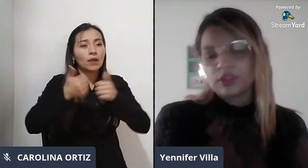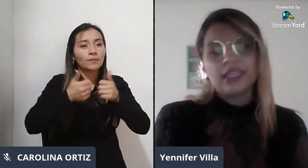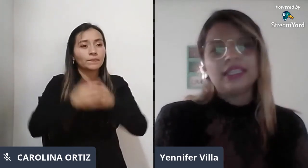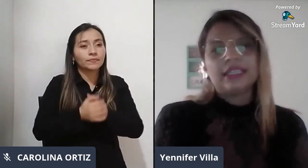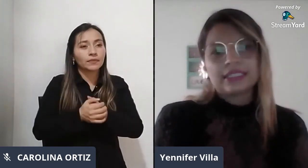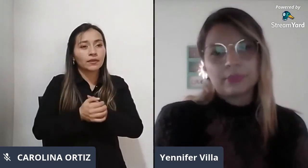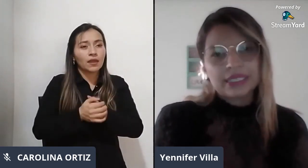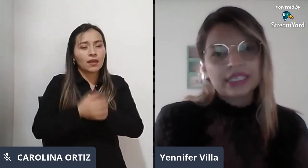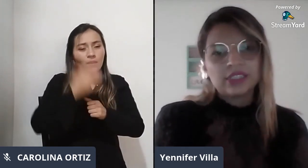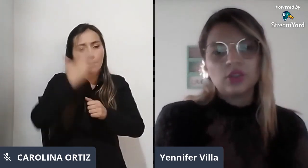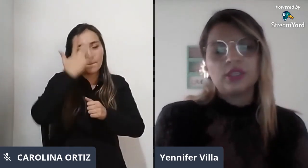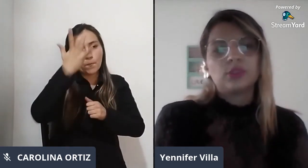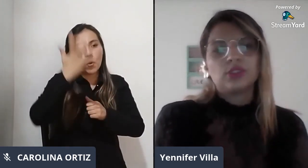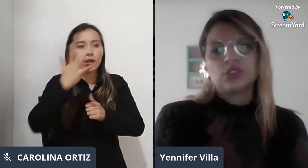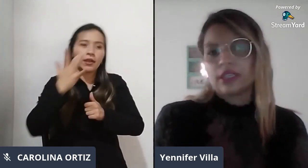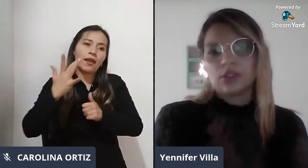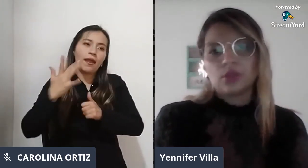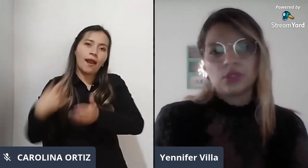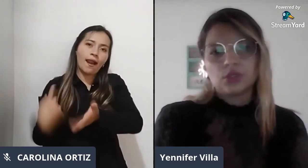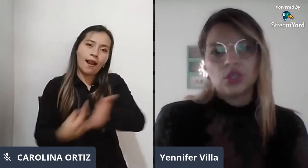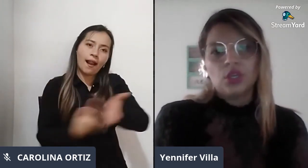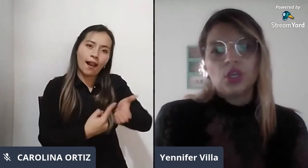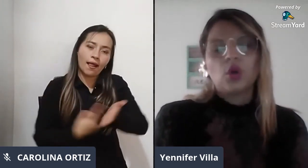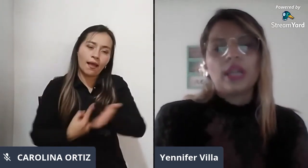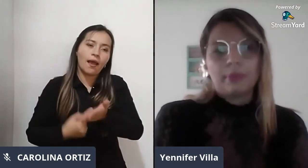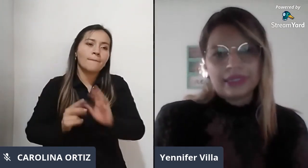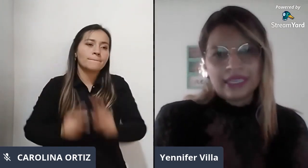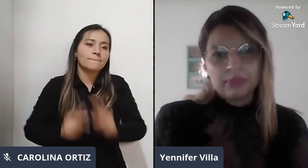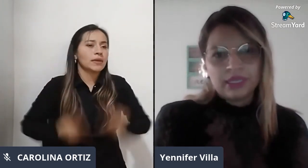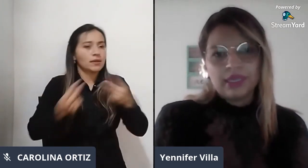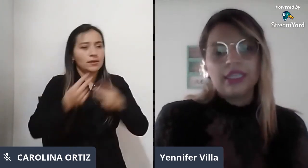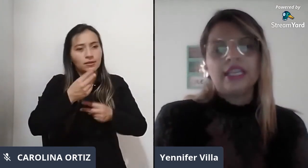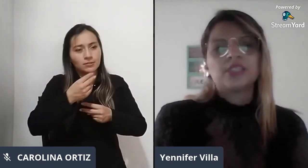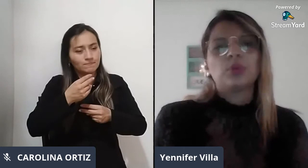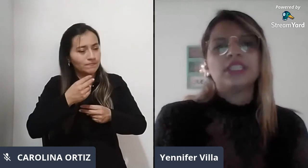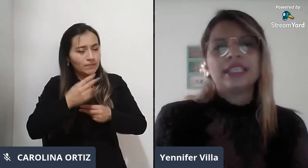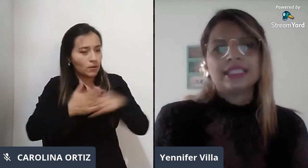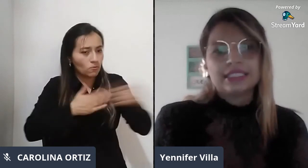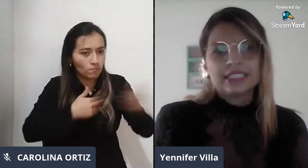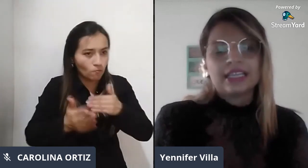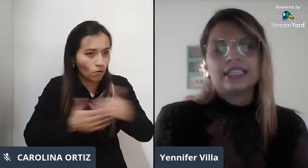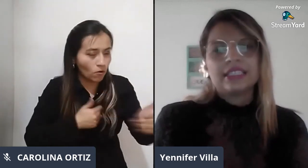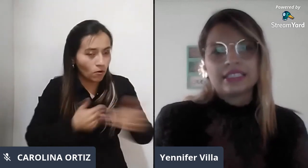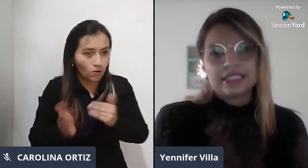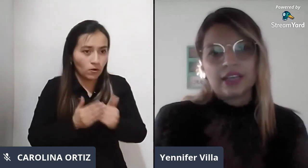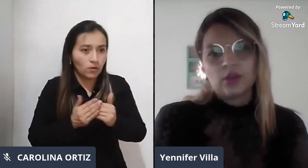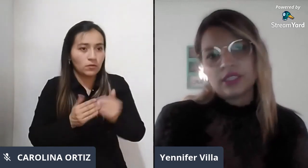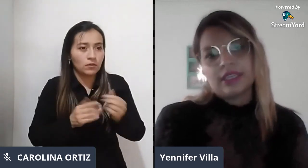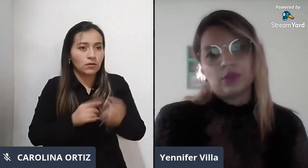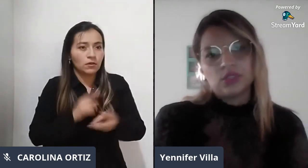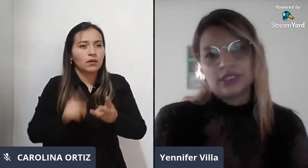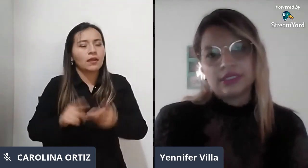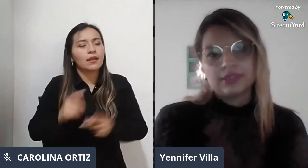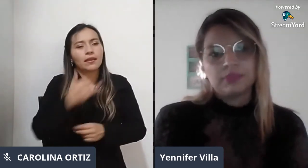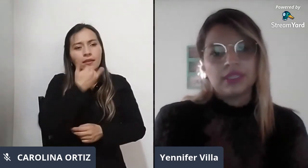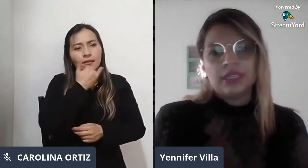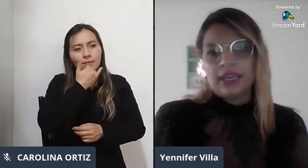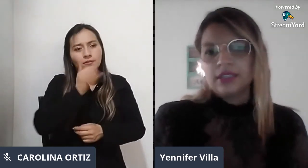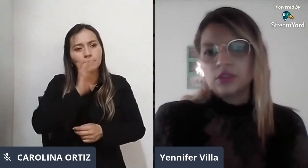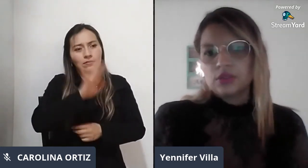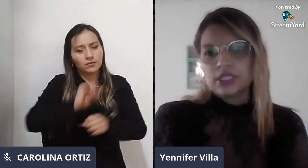no importan y qué está pasando en nuestros territorios con la pandemia y las políticas distritales y de Estado que están